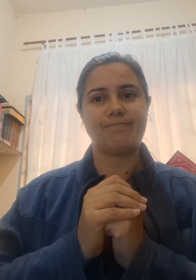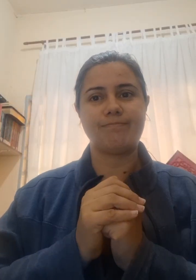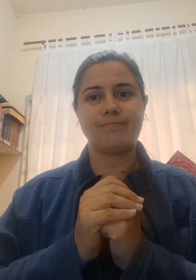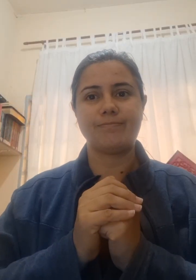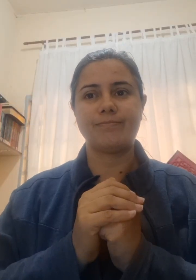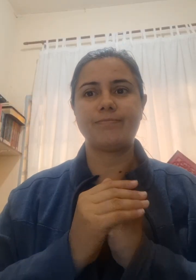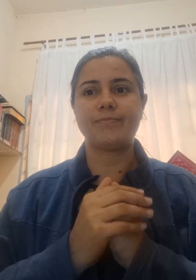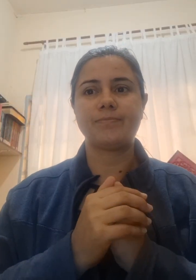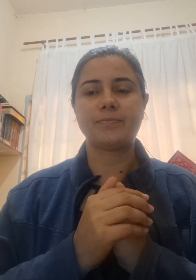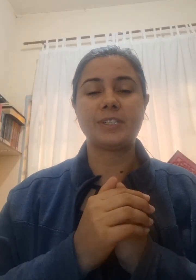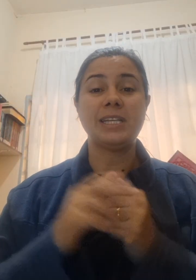Jesus.